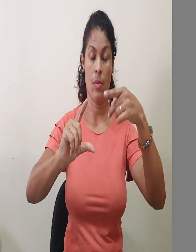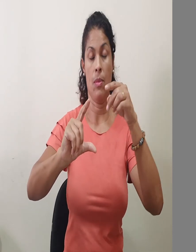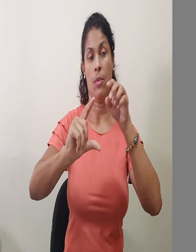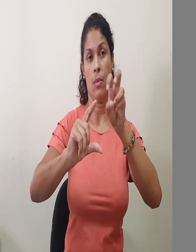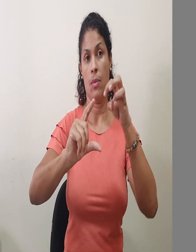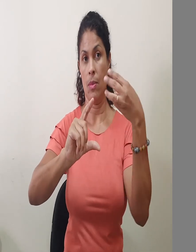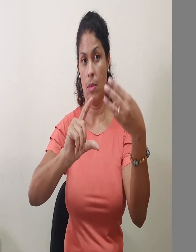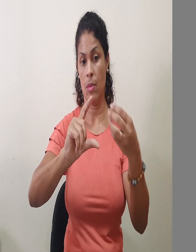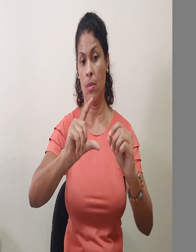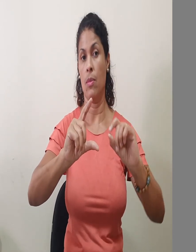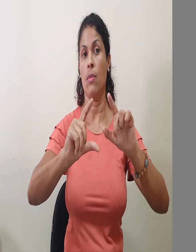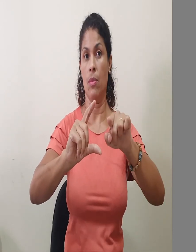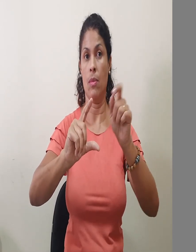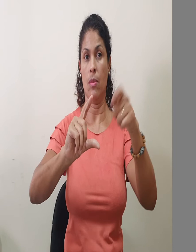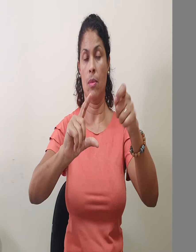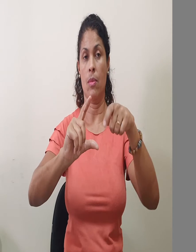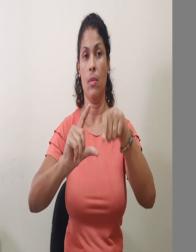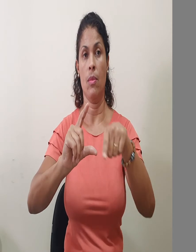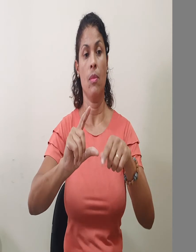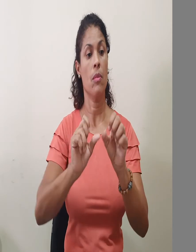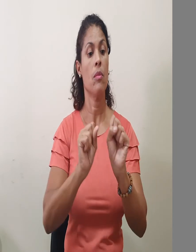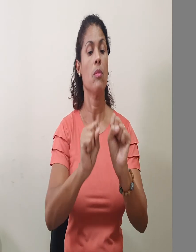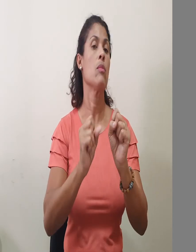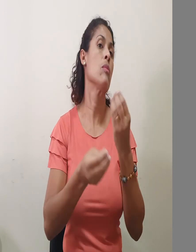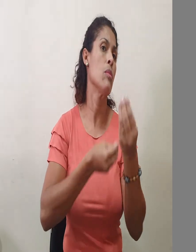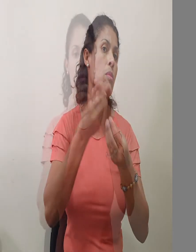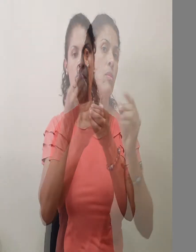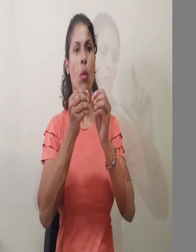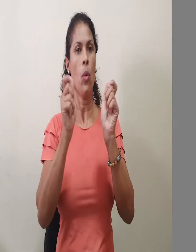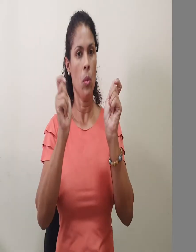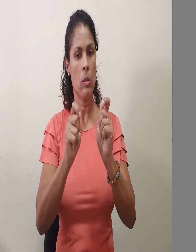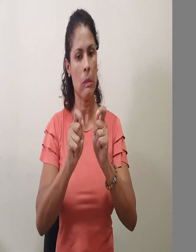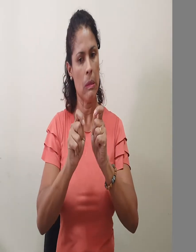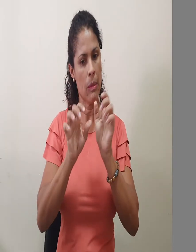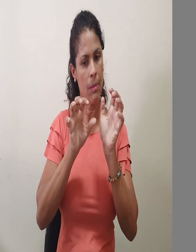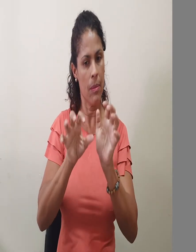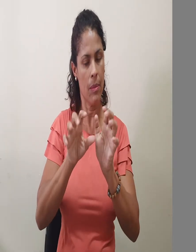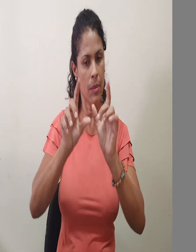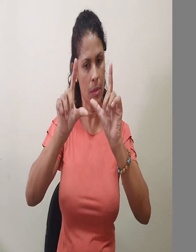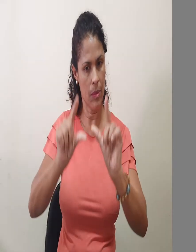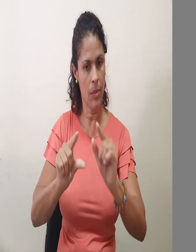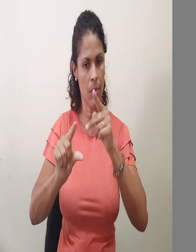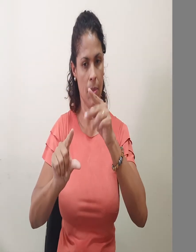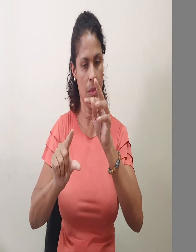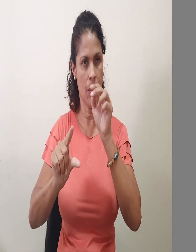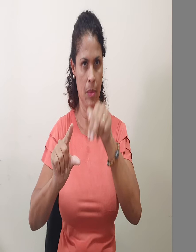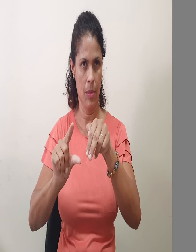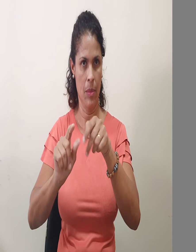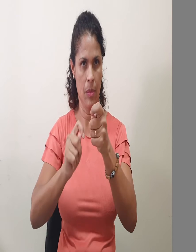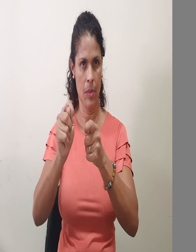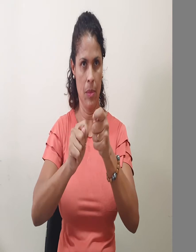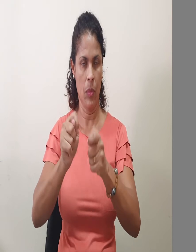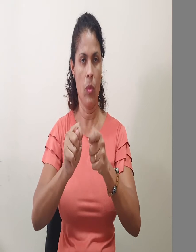das ciclinas, que são reguladores positivos da diferenciação e progressão celular, e ainda os